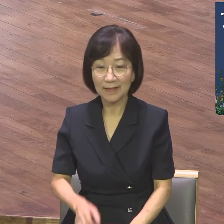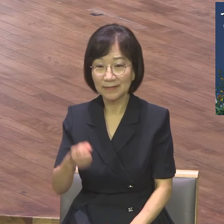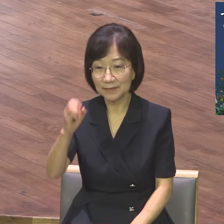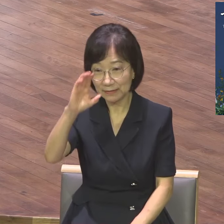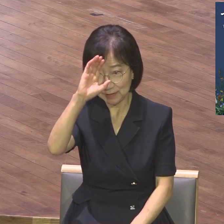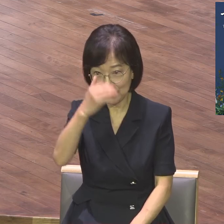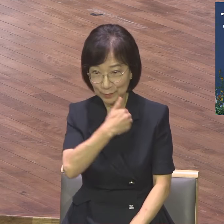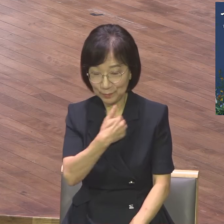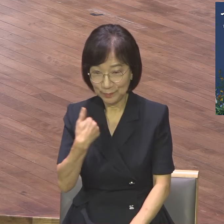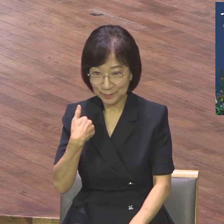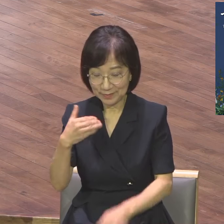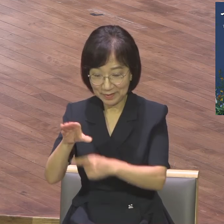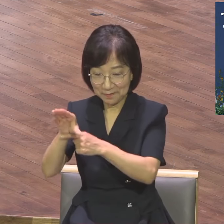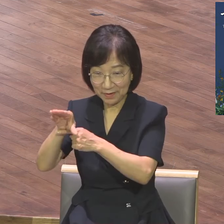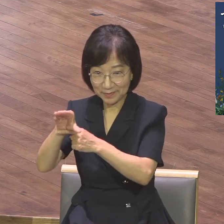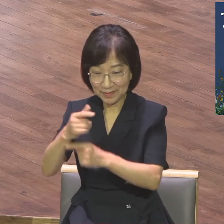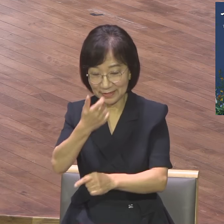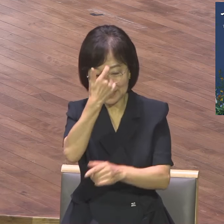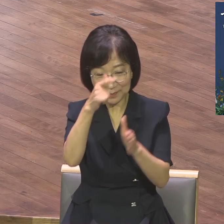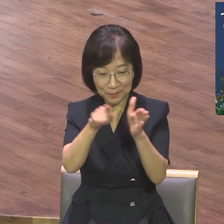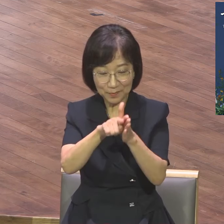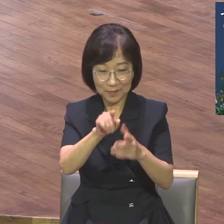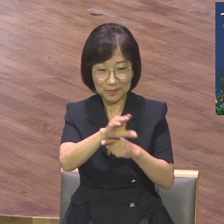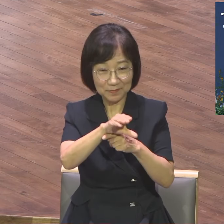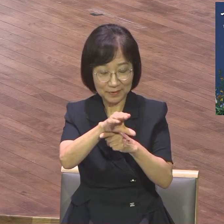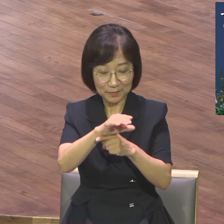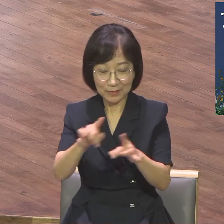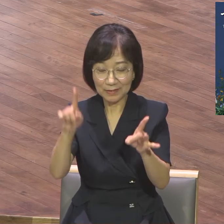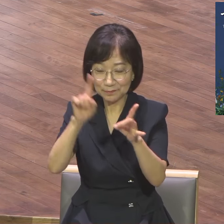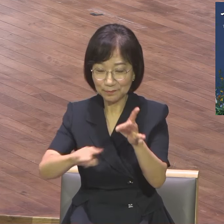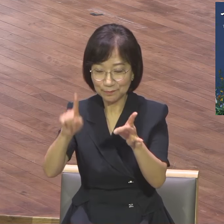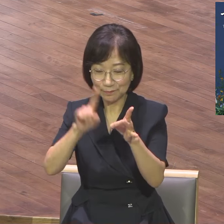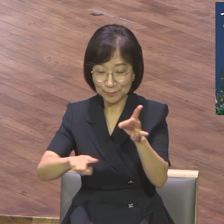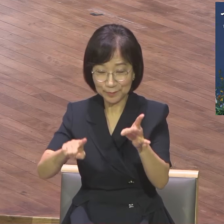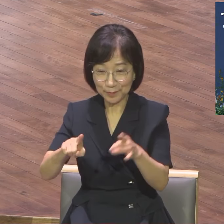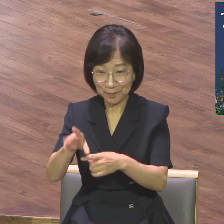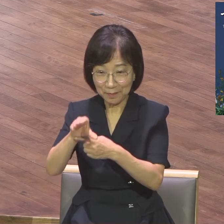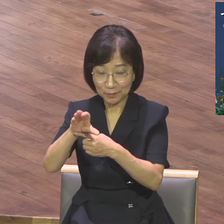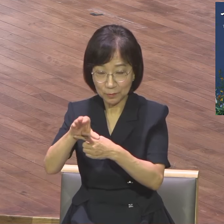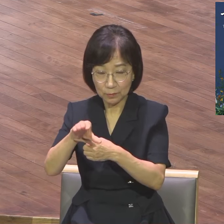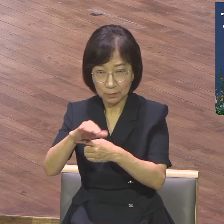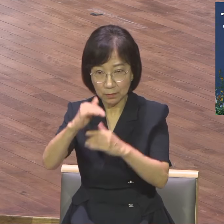천주교 방송이나 기독교 방송이나 불교 방송이나 차이가 거의 없어요.